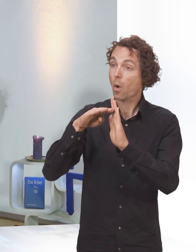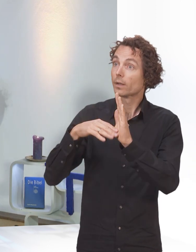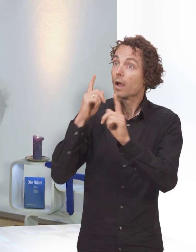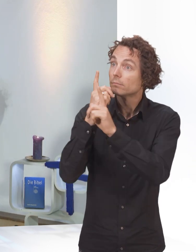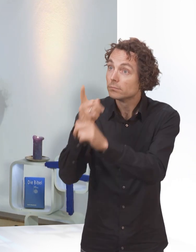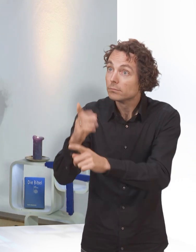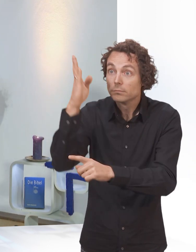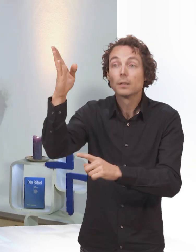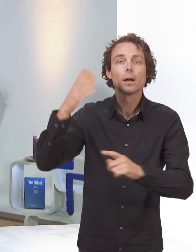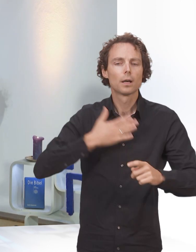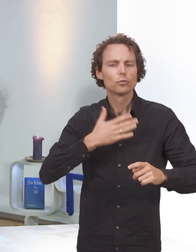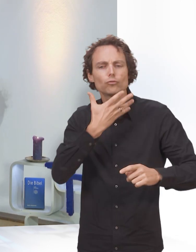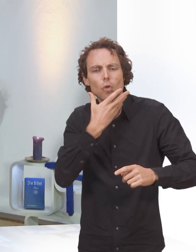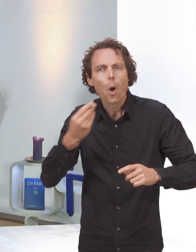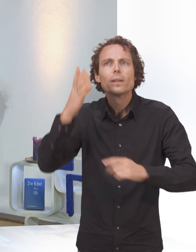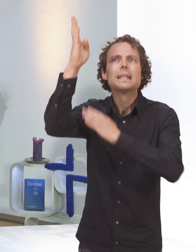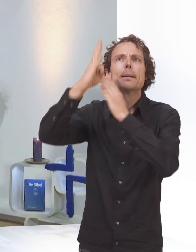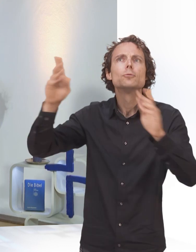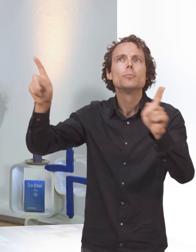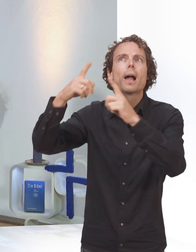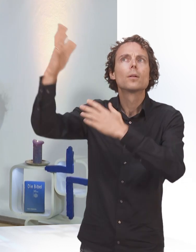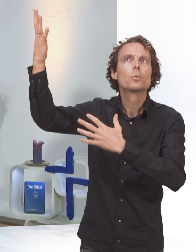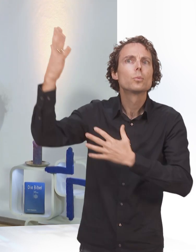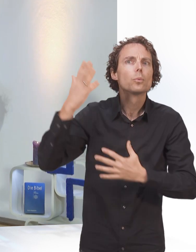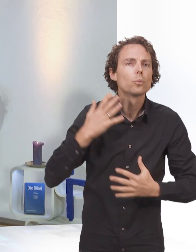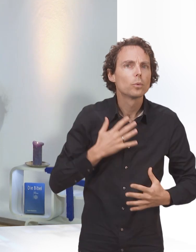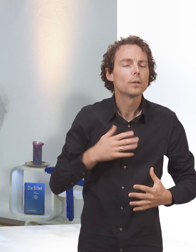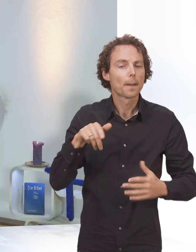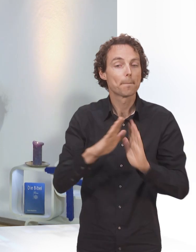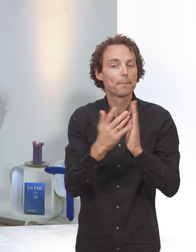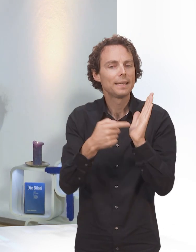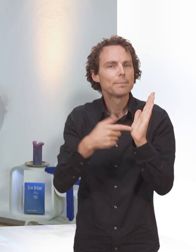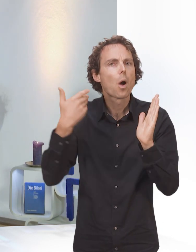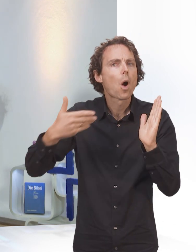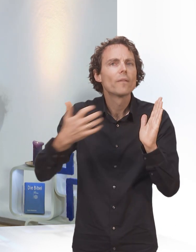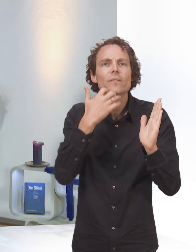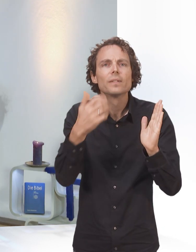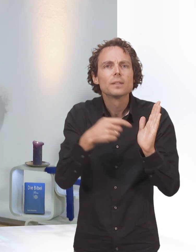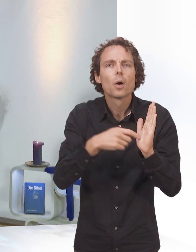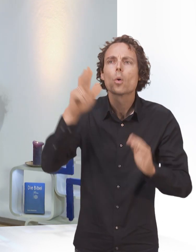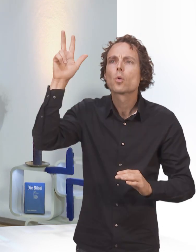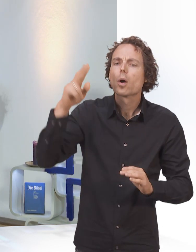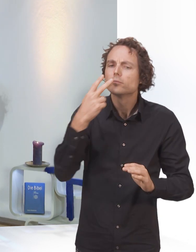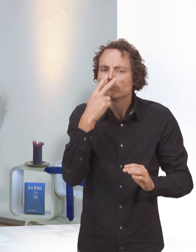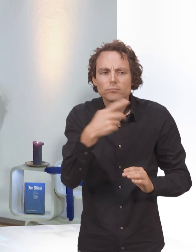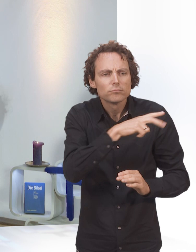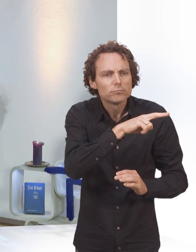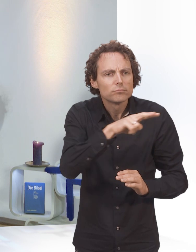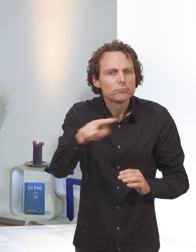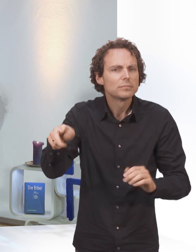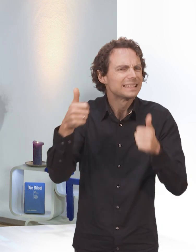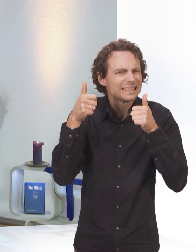eine wunderschöne himmlische Melodie heraus. In der Bibel wird immer wieder berichtet, und Gott sah, dass es sehr gut